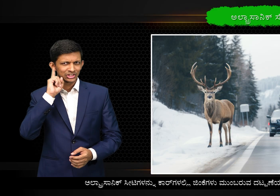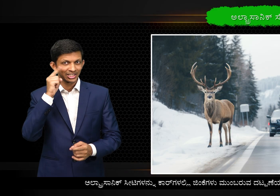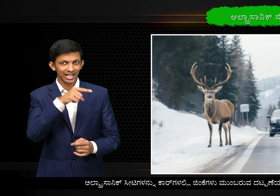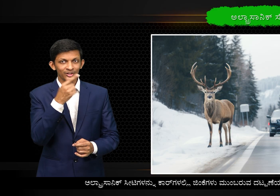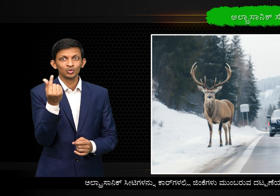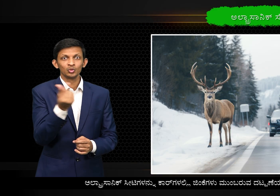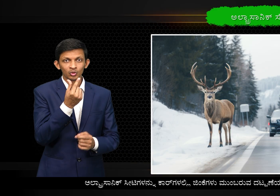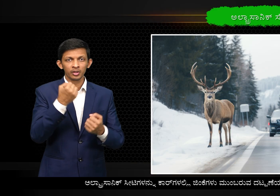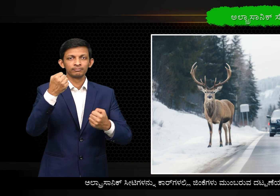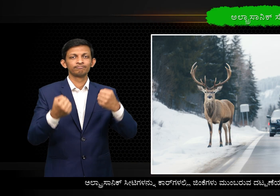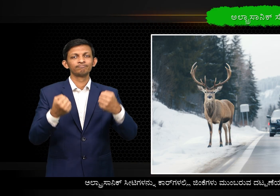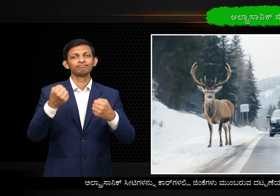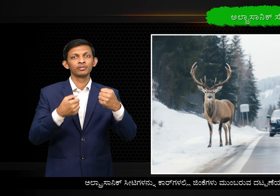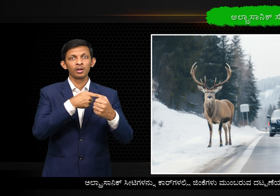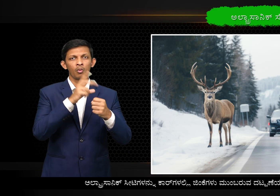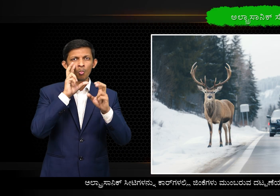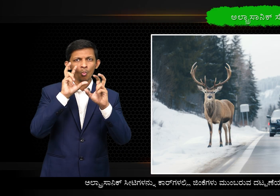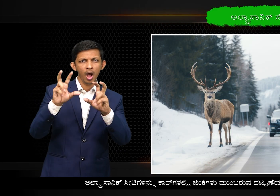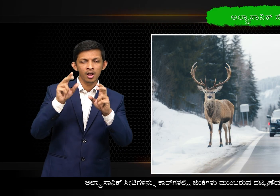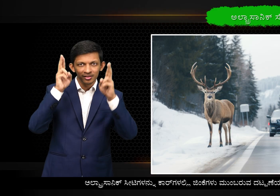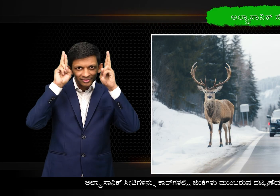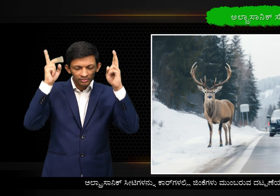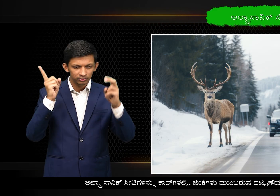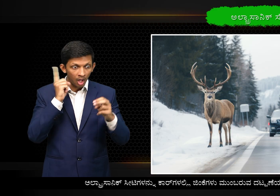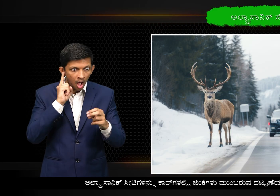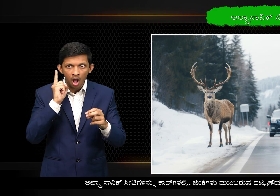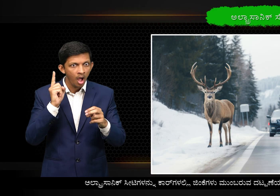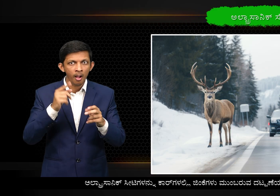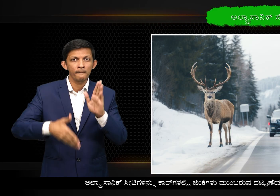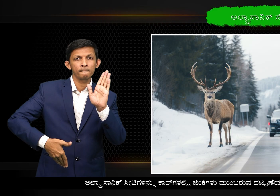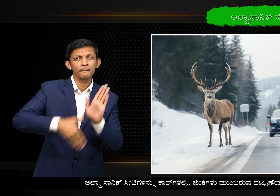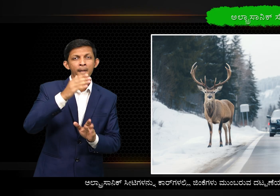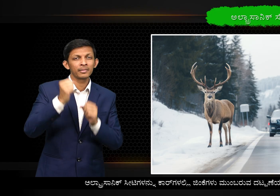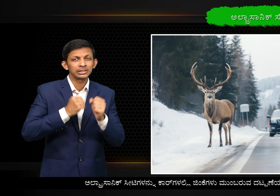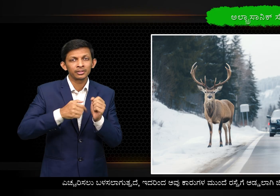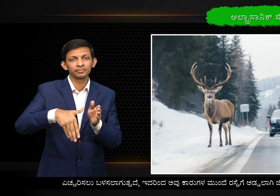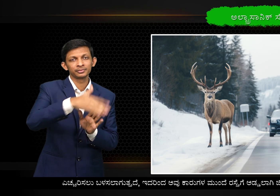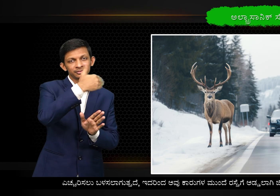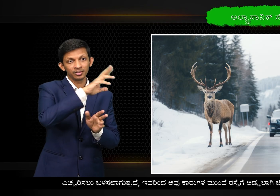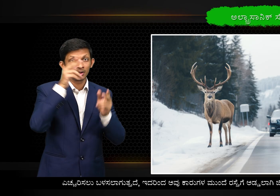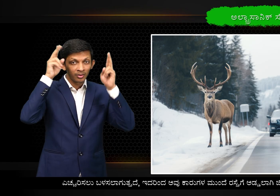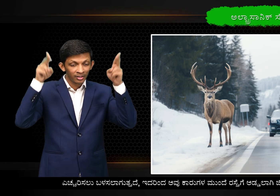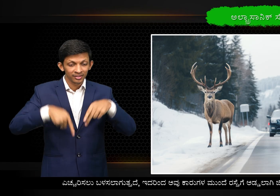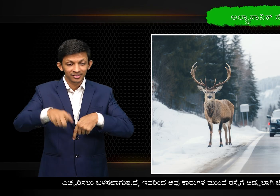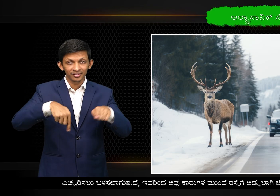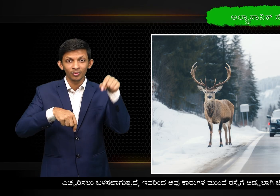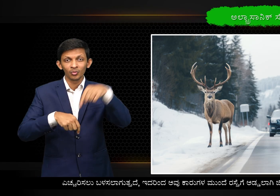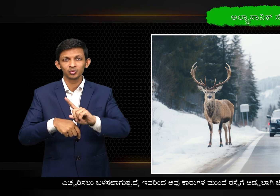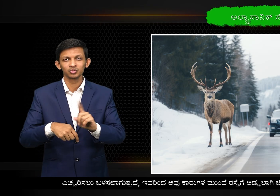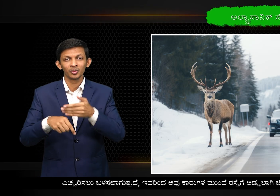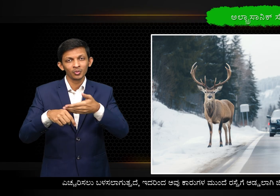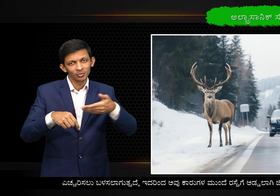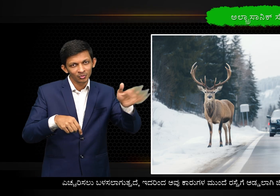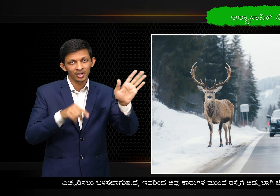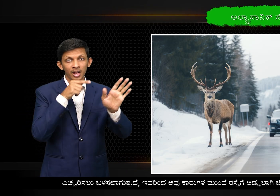ಅಲ್ಟ್ರಾಸಾನಿಕ್ ಸೀಟಿಗಳನ್ನು ಕಾರ್ಗಳಲ್ಲಿ ಜಿಂಕೆಗಳು ಮುಂಬರುವ ದಟ್ಟಣೆಯ ಬಗ್ಗೆ ಎಚ್ಚರಿಸಲು ಬಳಸಲಾಗುತ್ತದೆ.